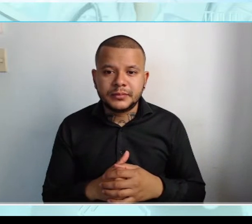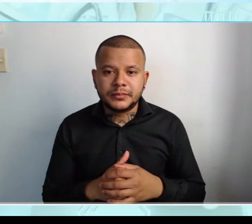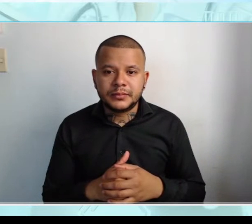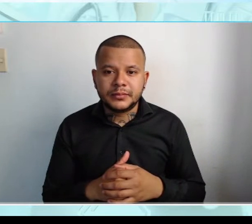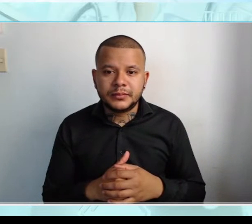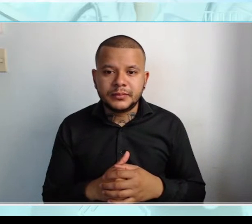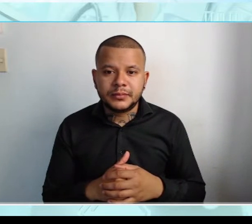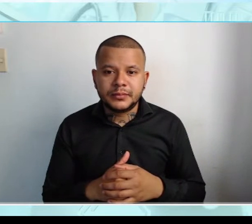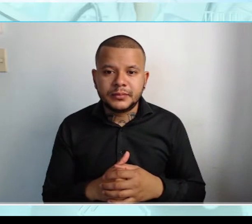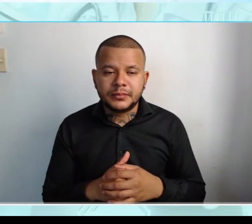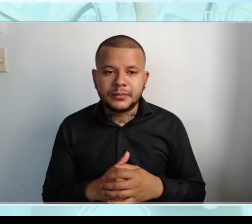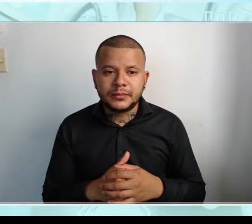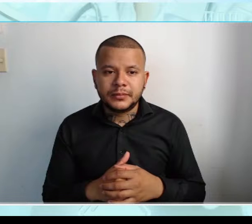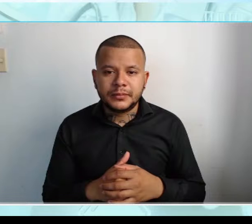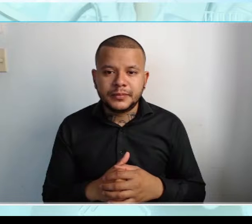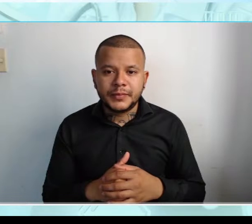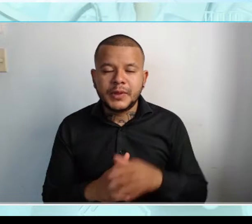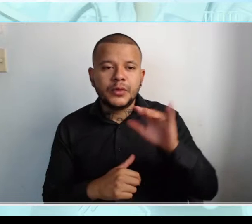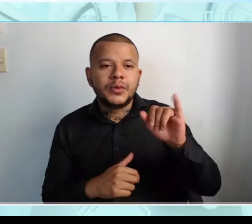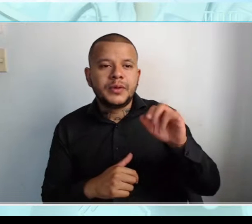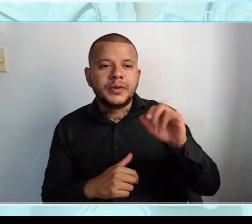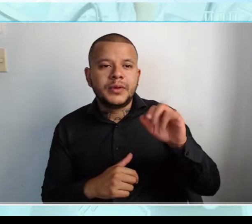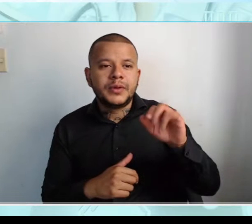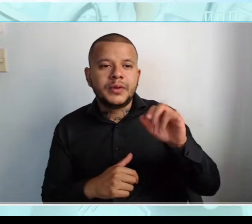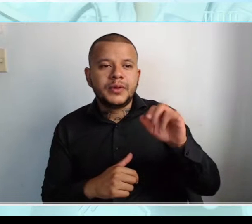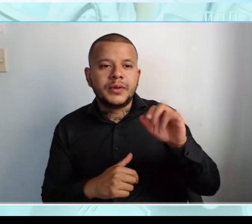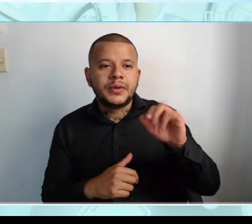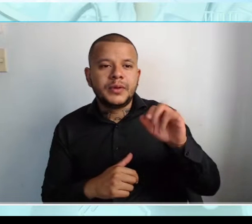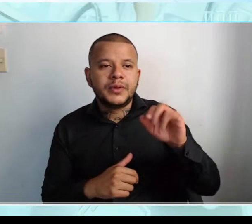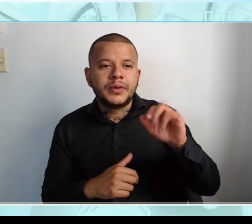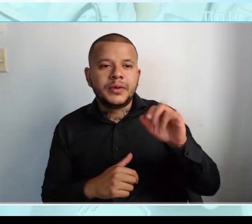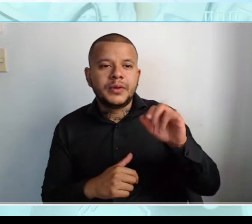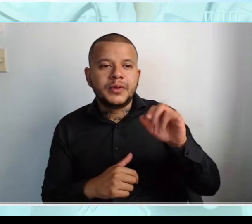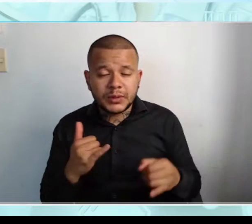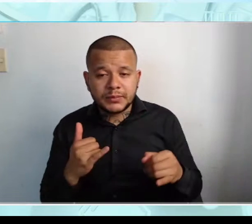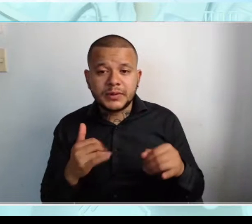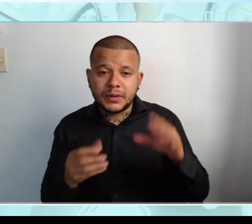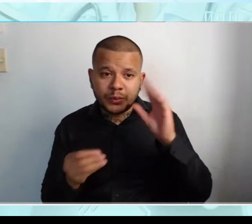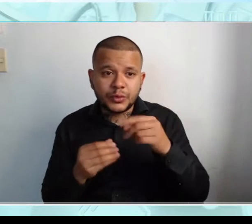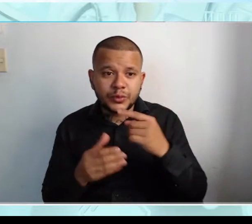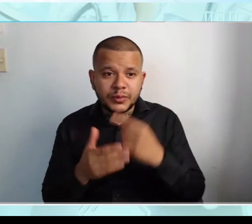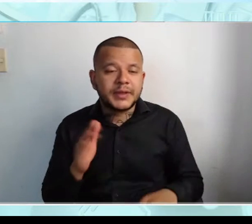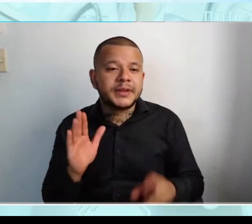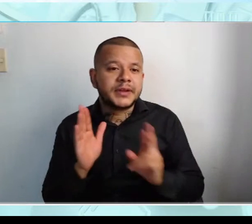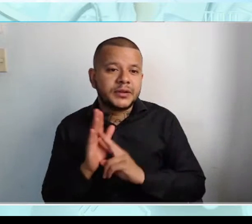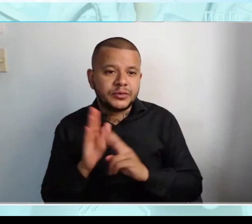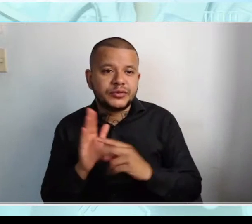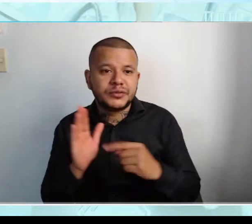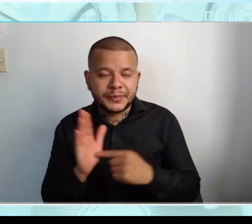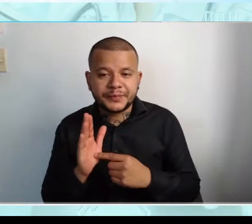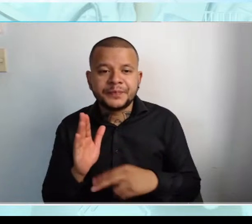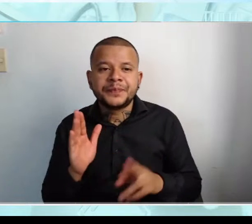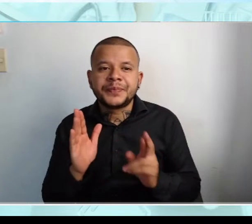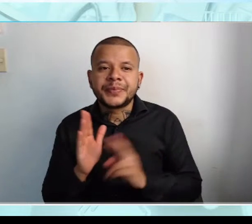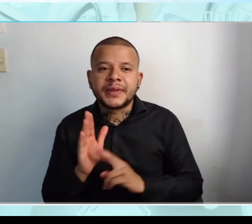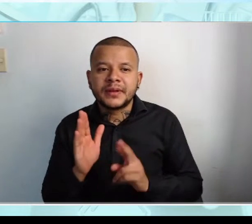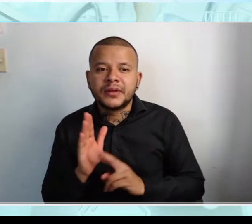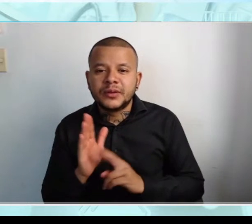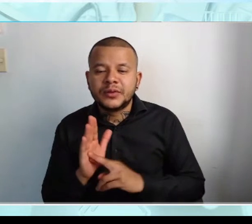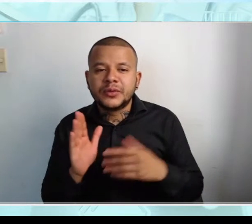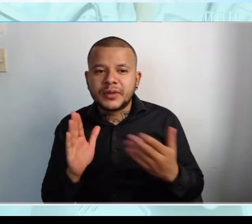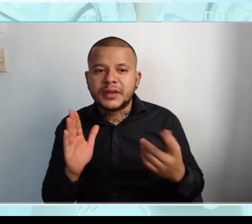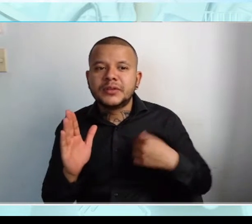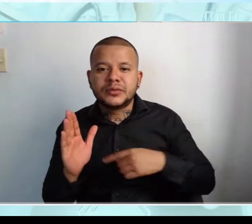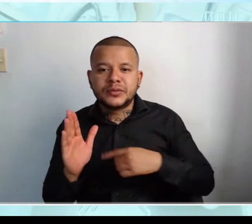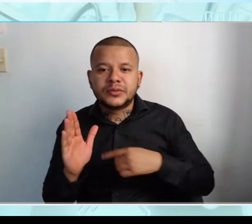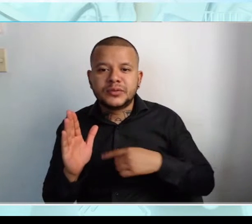ejecutaron con las IPS. Finalmente se determinó que lo podíamos hacer por resolución, una resolución de tal manera que